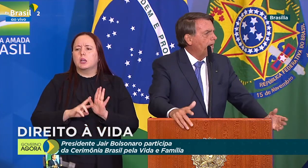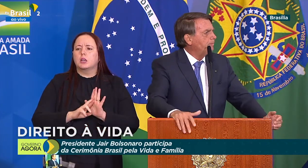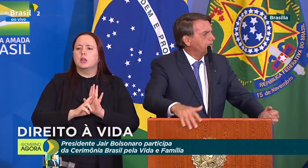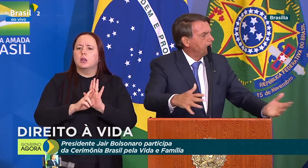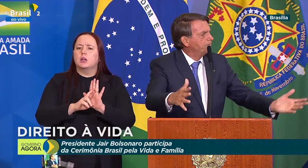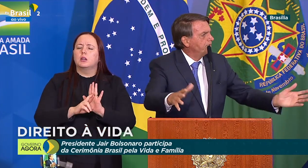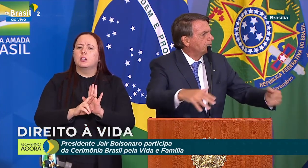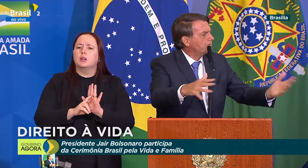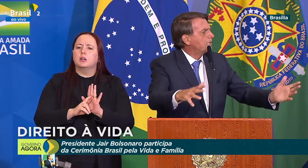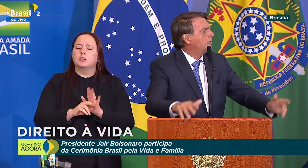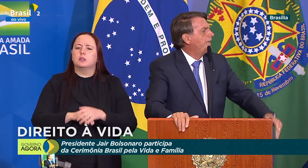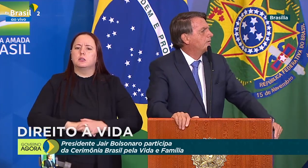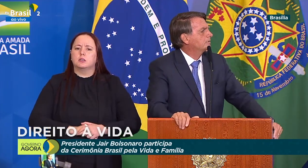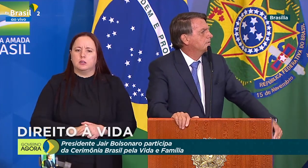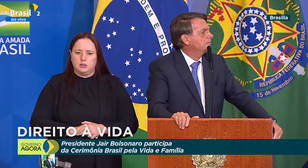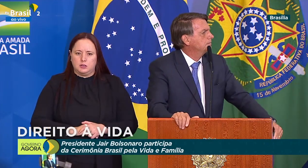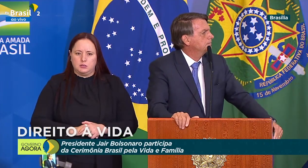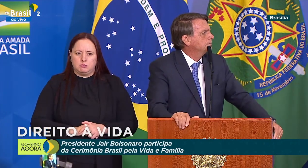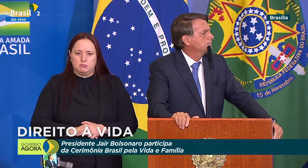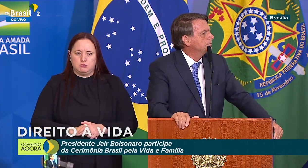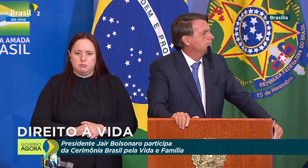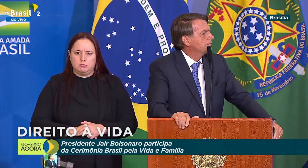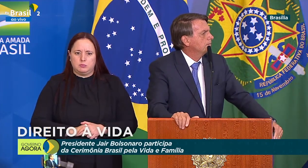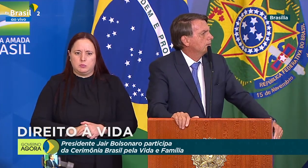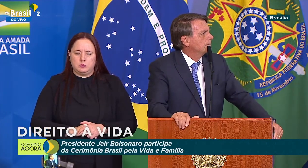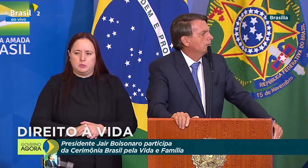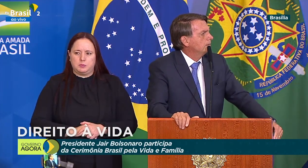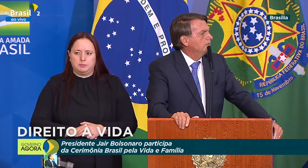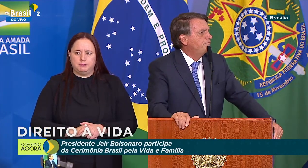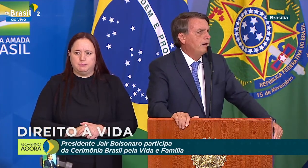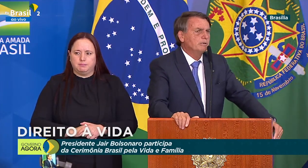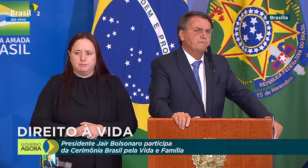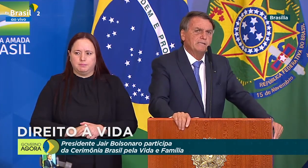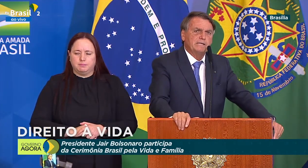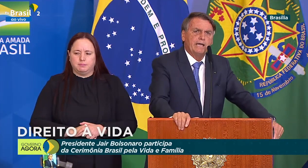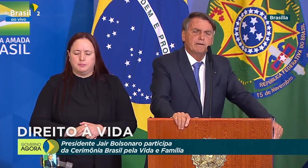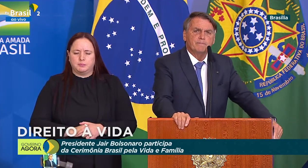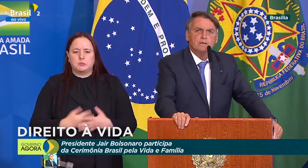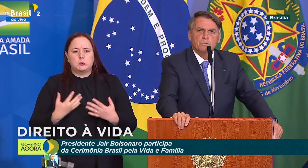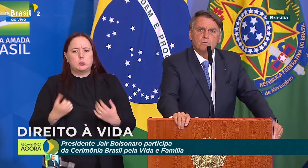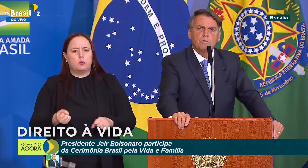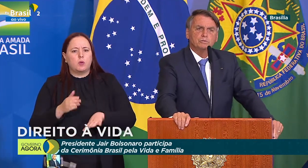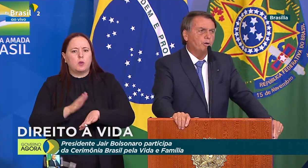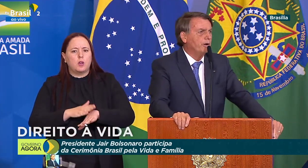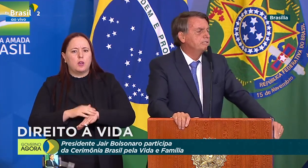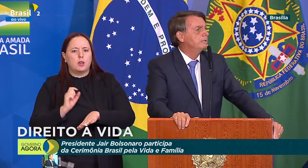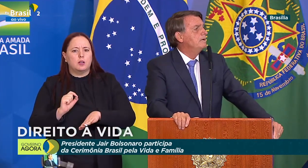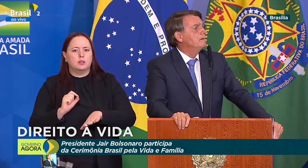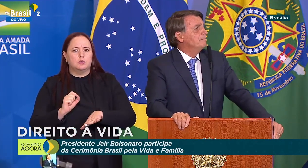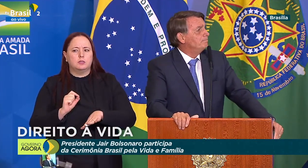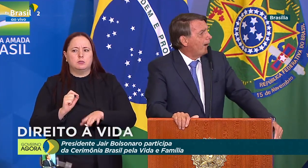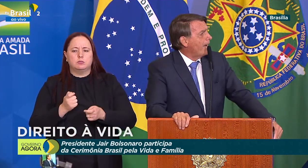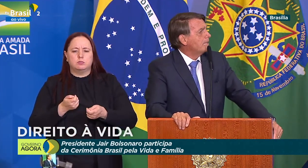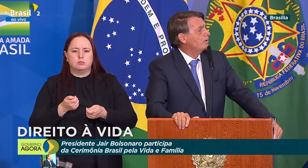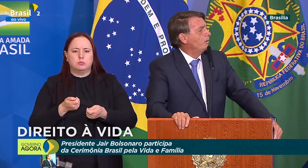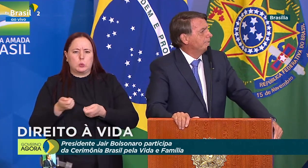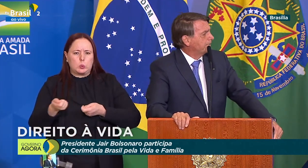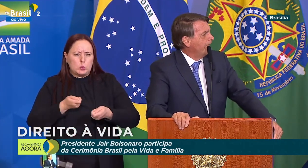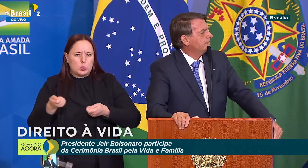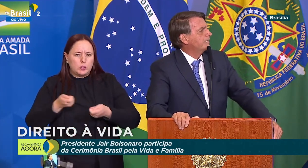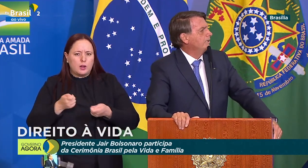do tempo tendo em vista os atoleiros Vamos fazer um controle